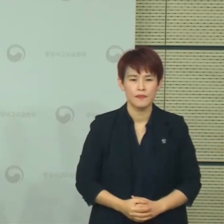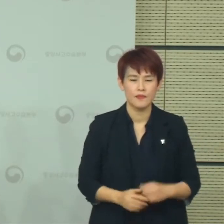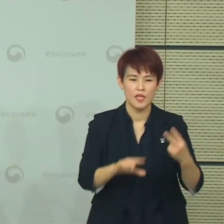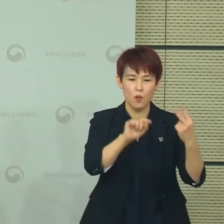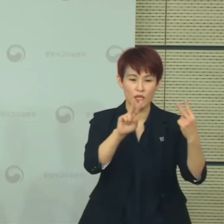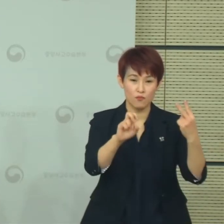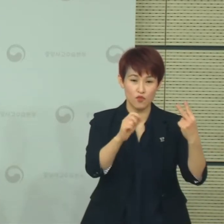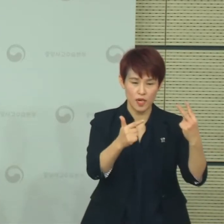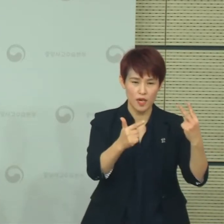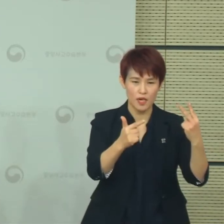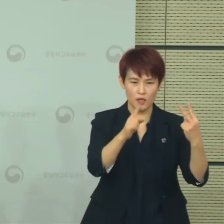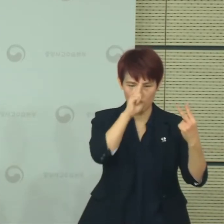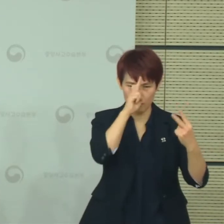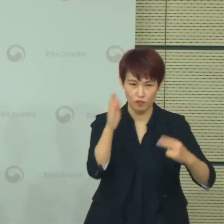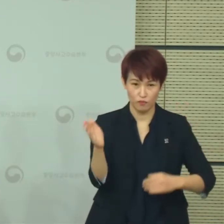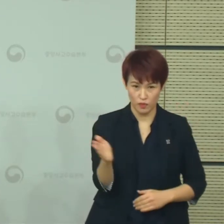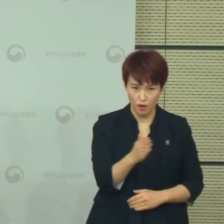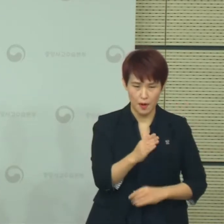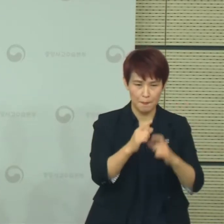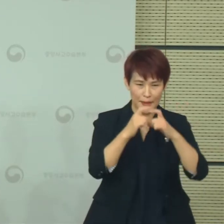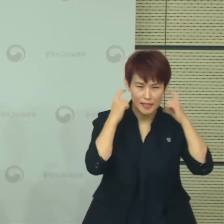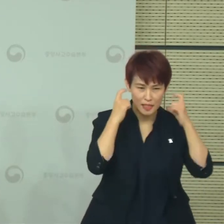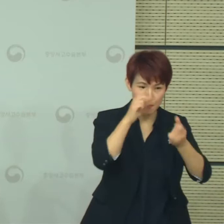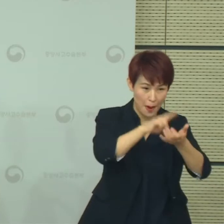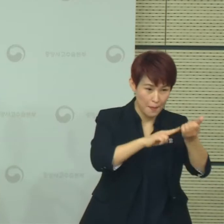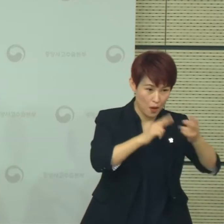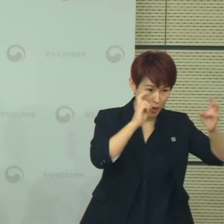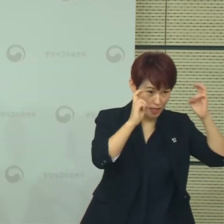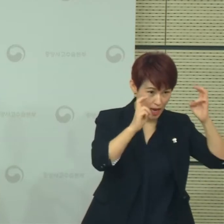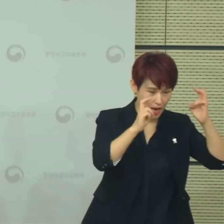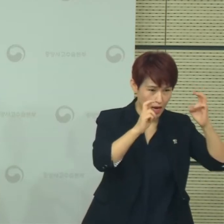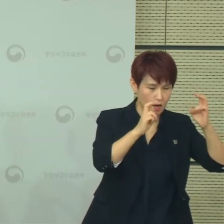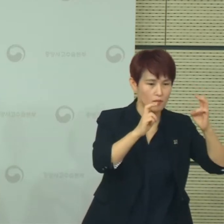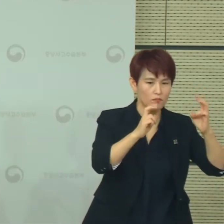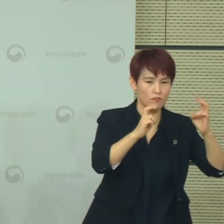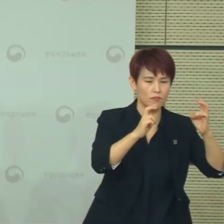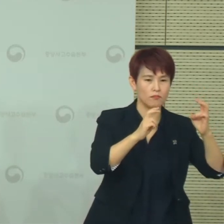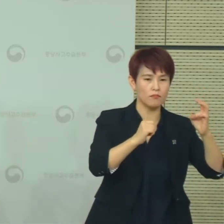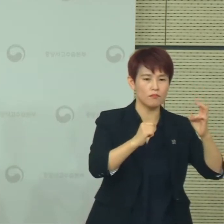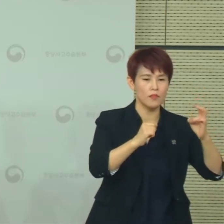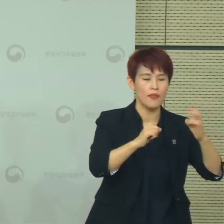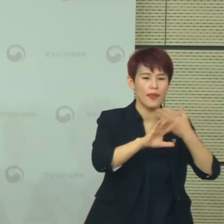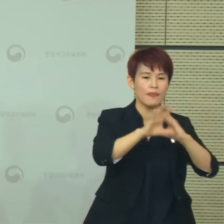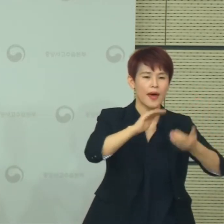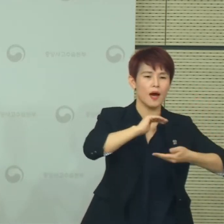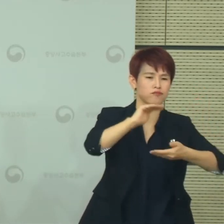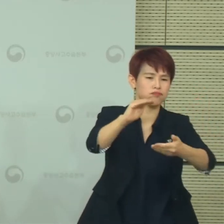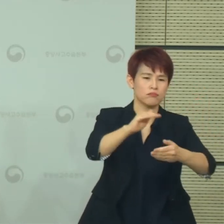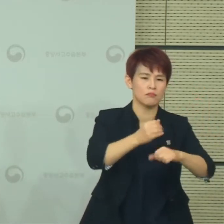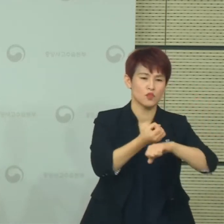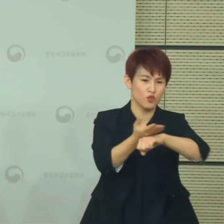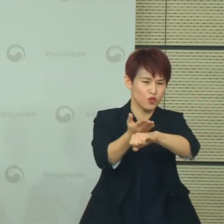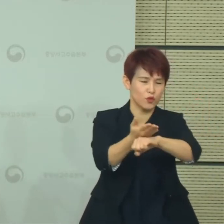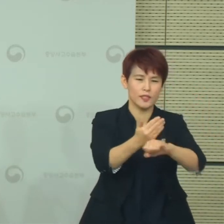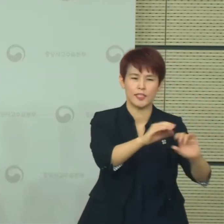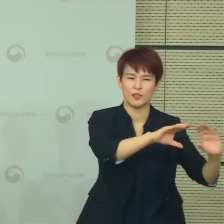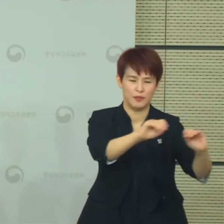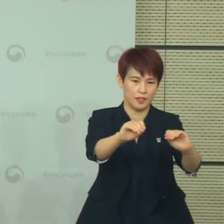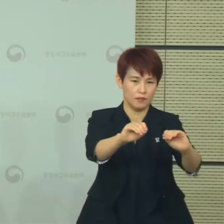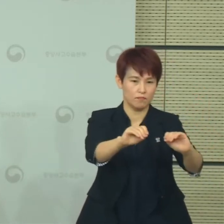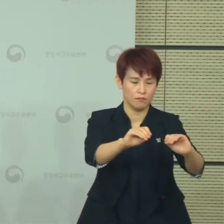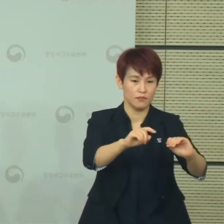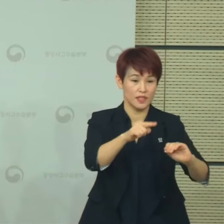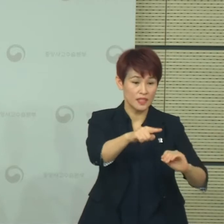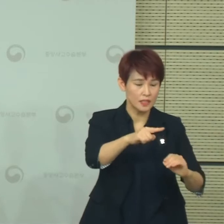2월 26일 0시부터 마스크 판매업자의 수출이 원칙적으로 금지되고 생산업자도